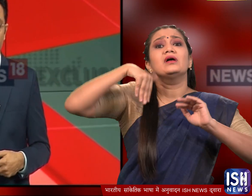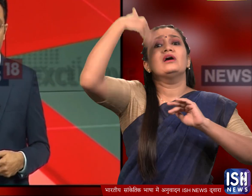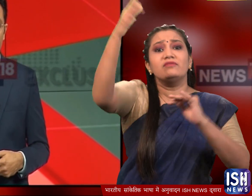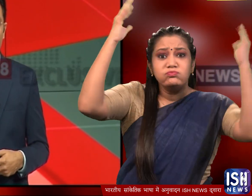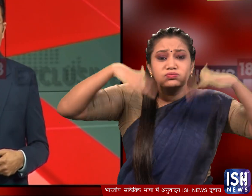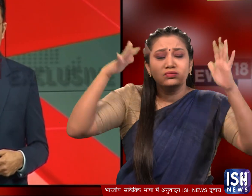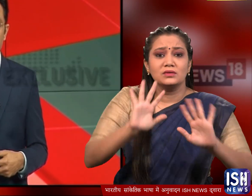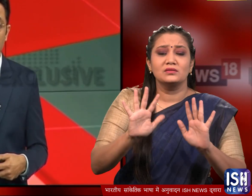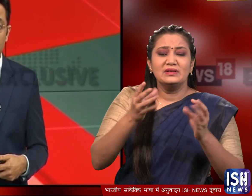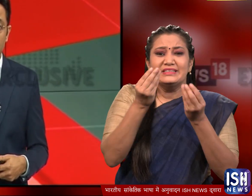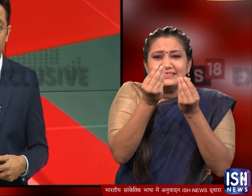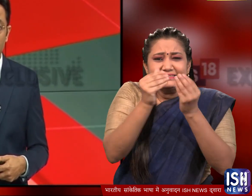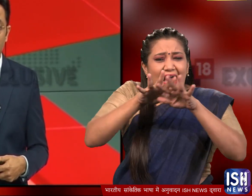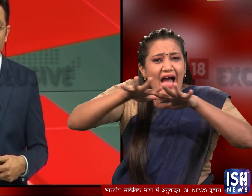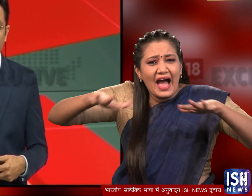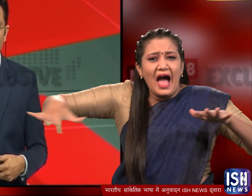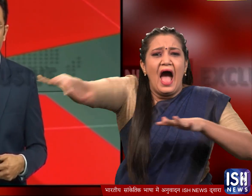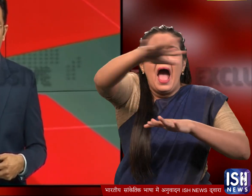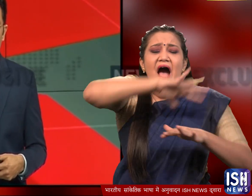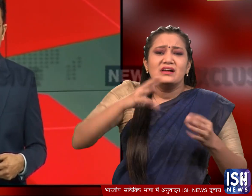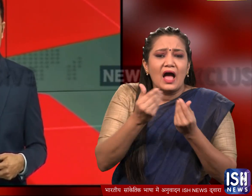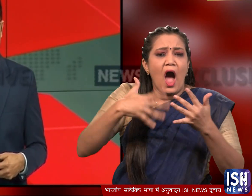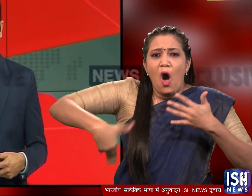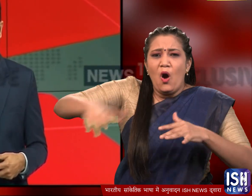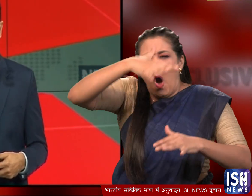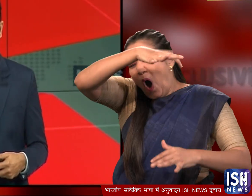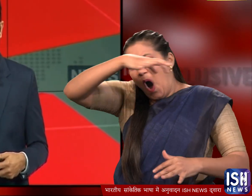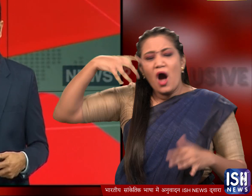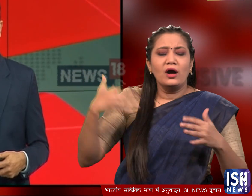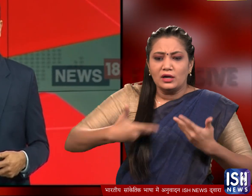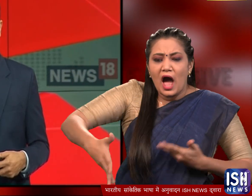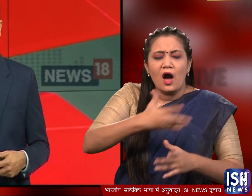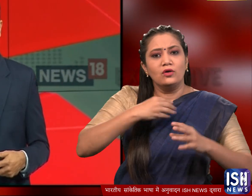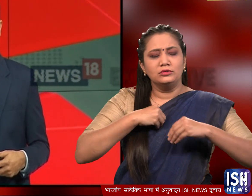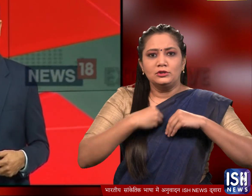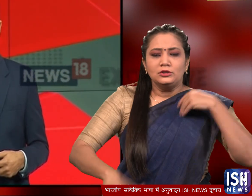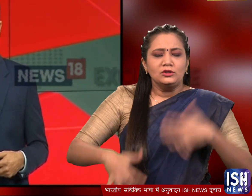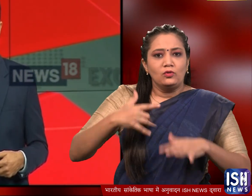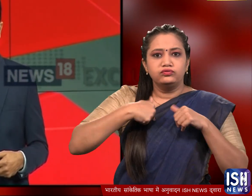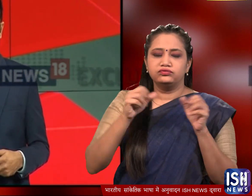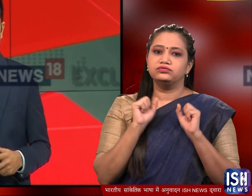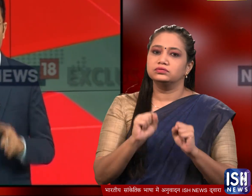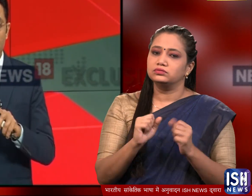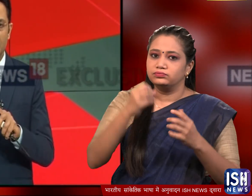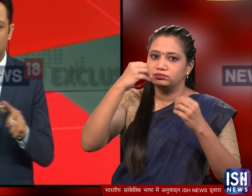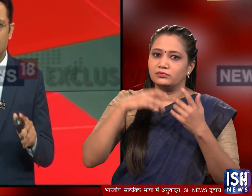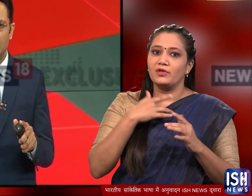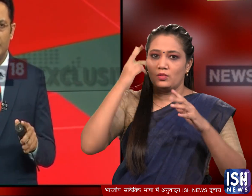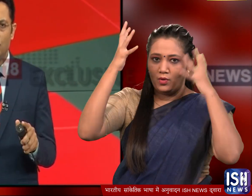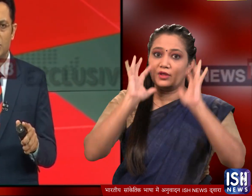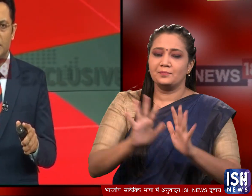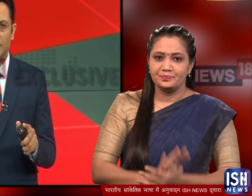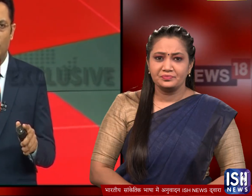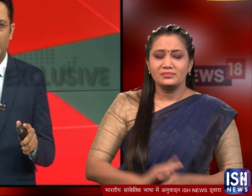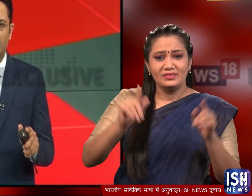होगा। तब तक रेगिस्तान की तपती गर्मी में हम लोगों का क्या हाल होगा, ये सोचकर अभी से पसीने छूट रहे हैं। इसी जल